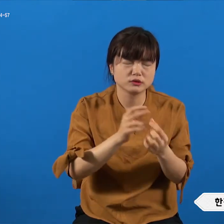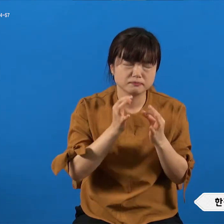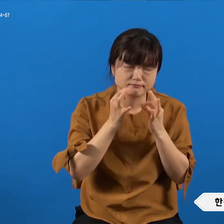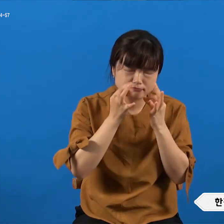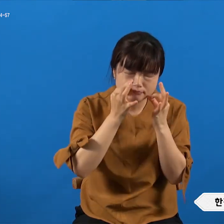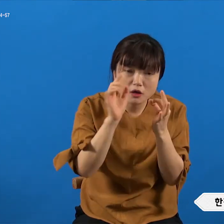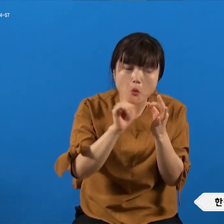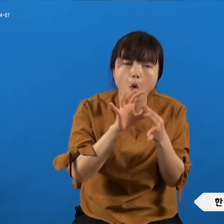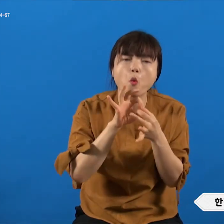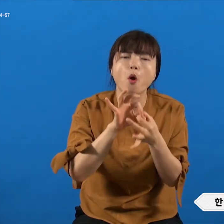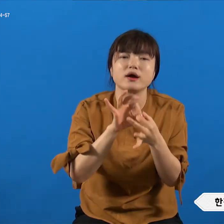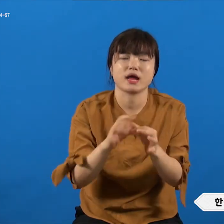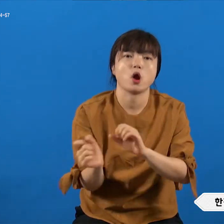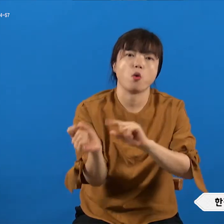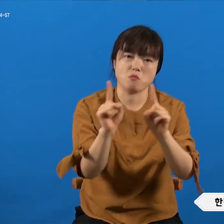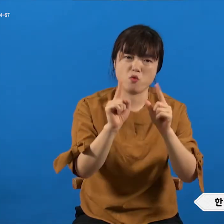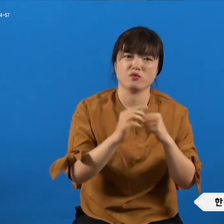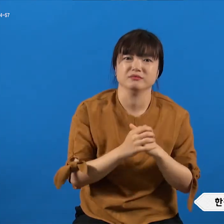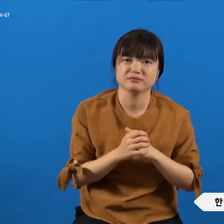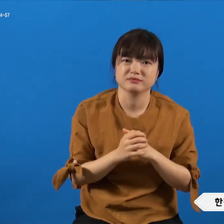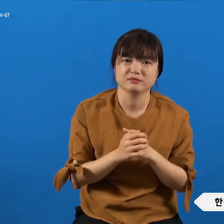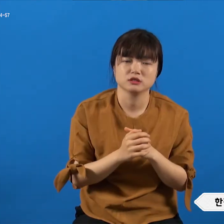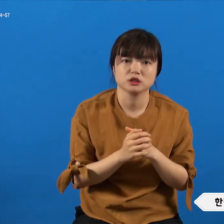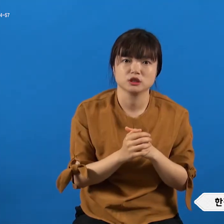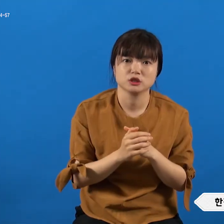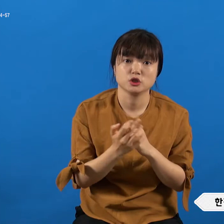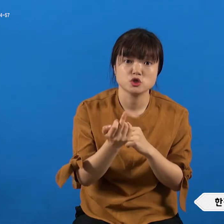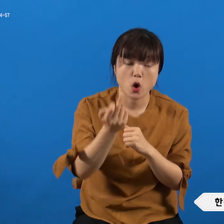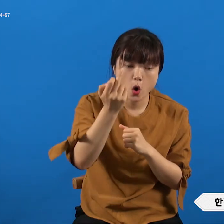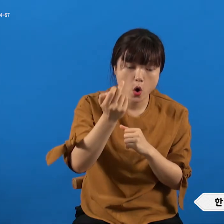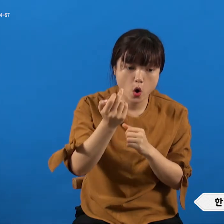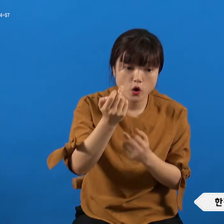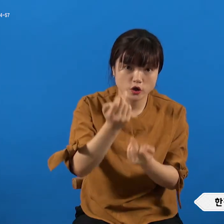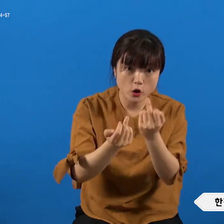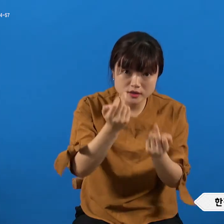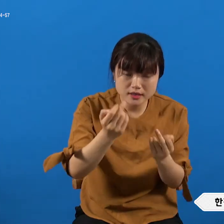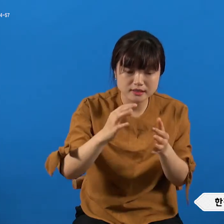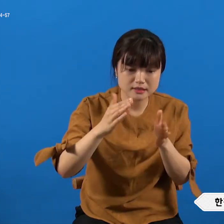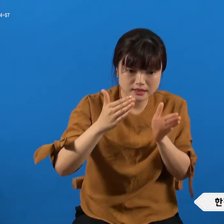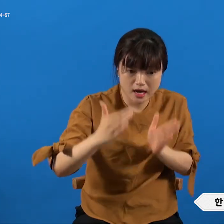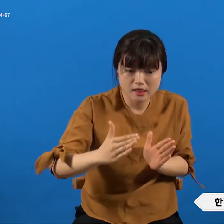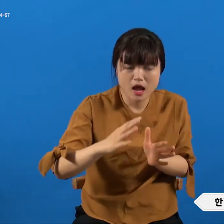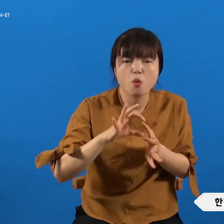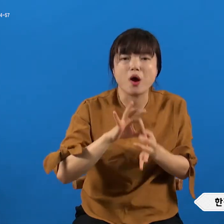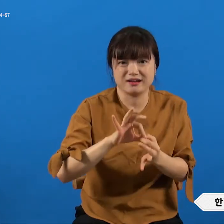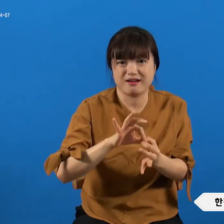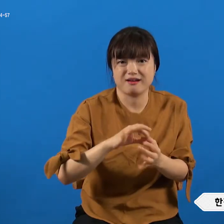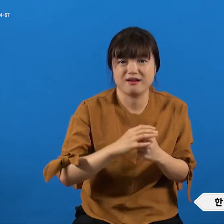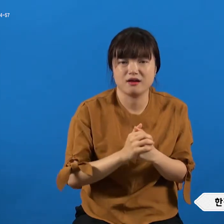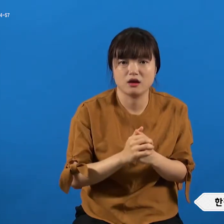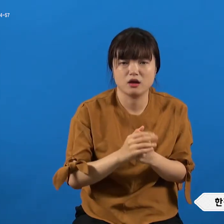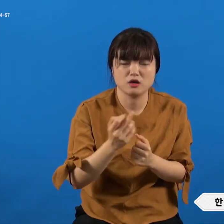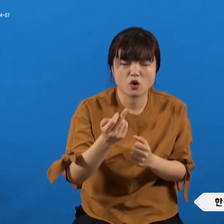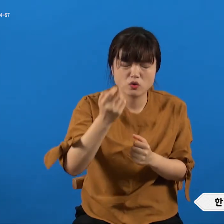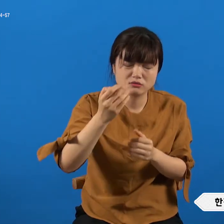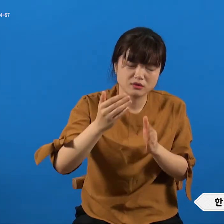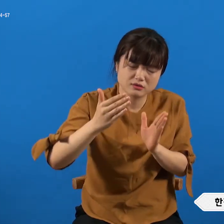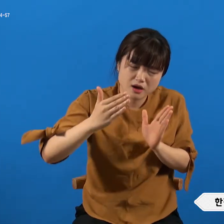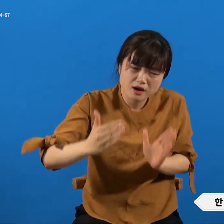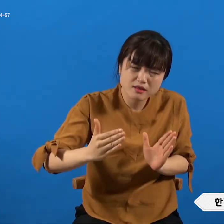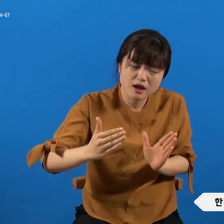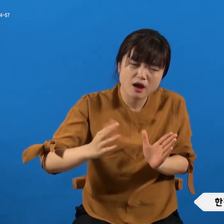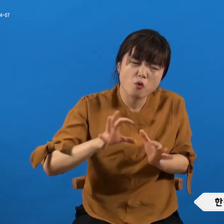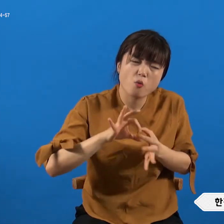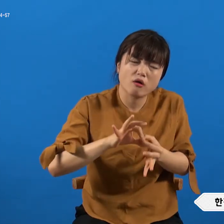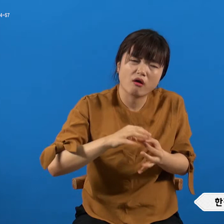것은 관계의 회복이었습니다. 형들하고 그 깨어진 관계의 회복입니다. 형들하고 관계가 깨어진